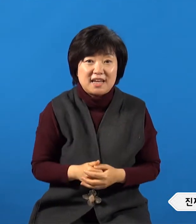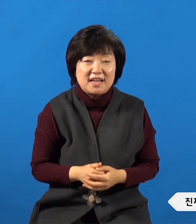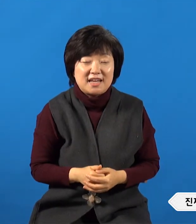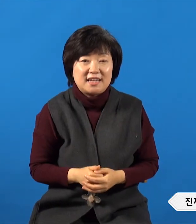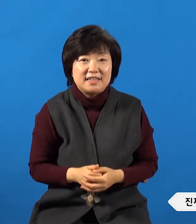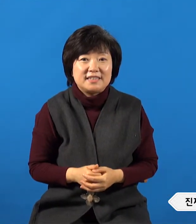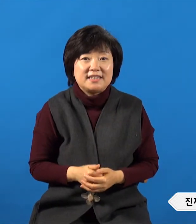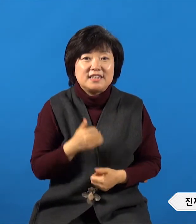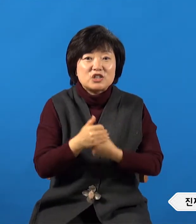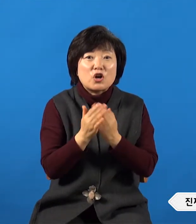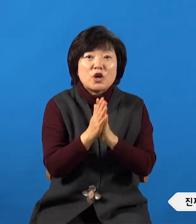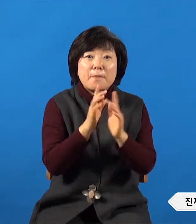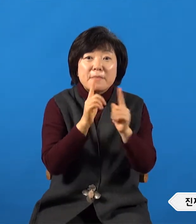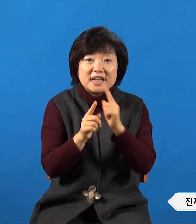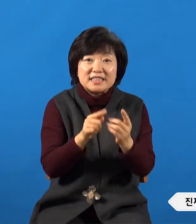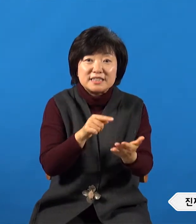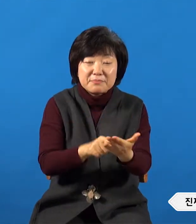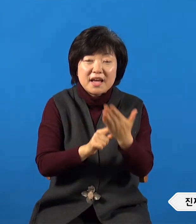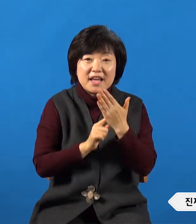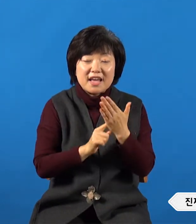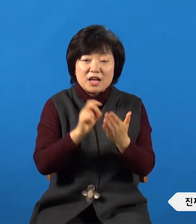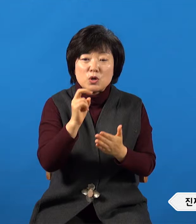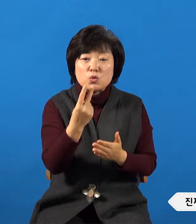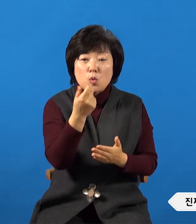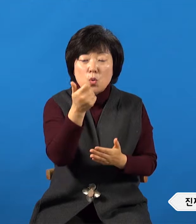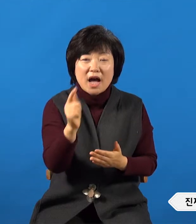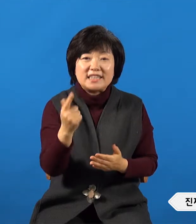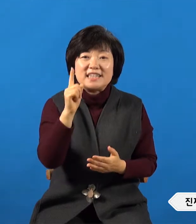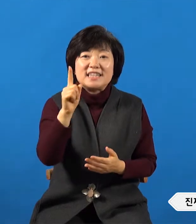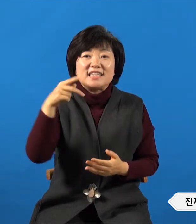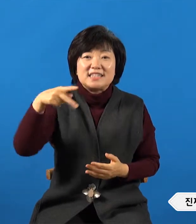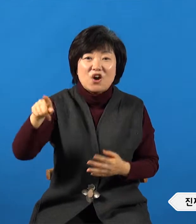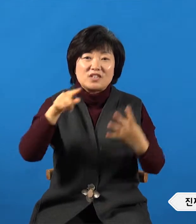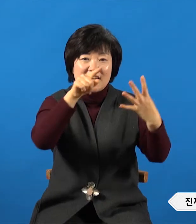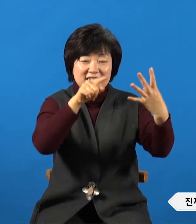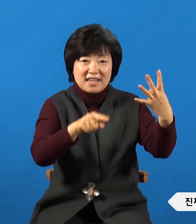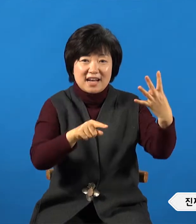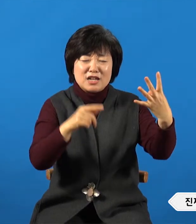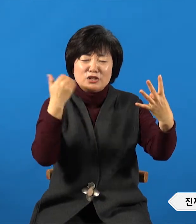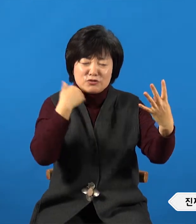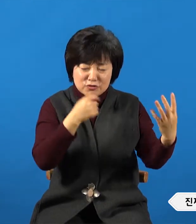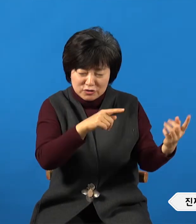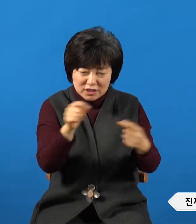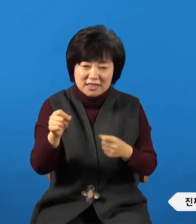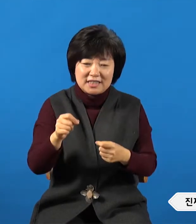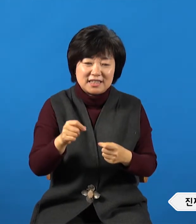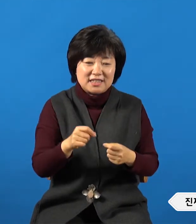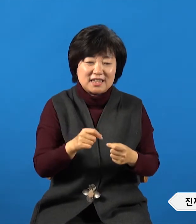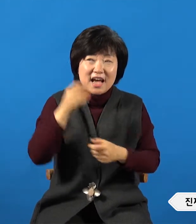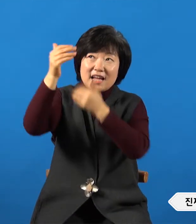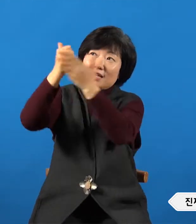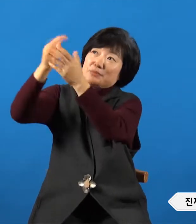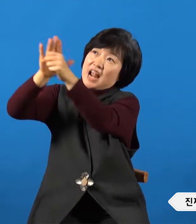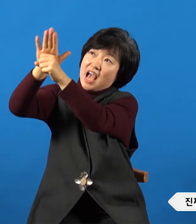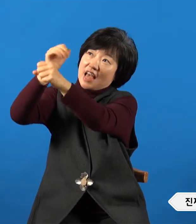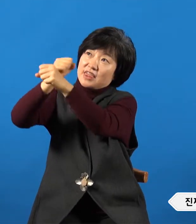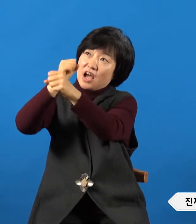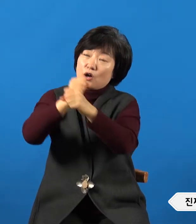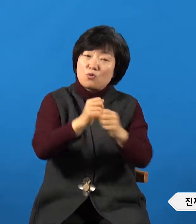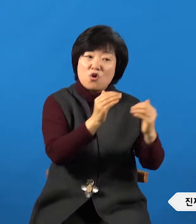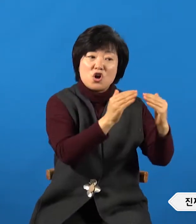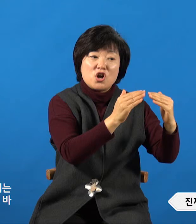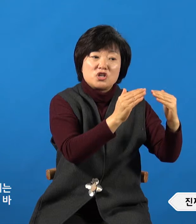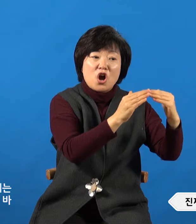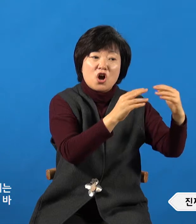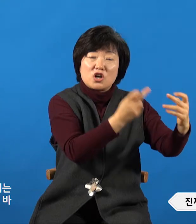있습니다. 그래서 성경은 뭐라고 말씀합니까? 요한일서 4장 누구든지 하나님을 사랑하노라 하고 그 형제를 미워하면 이는